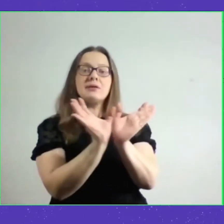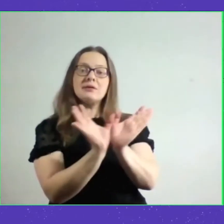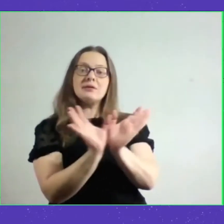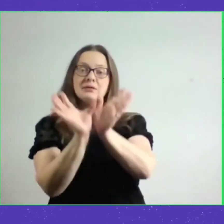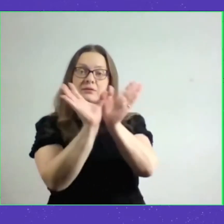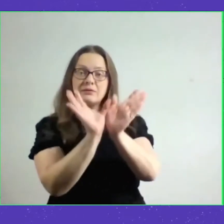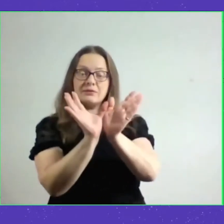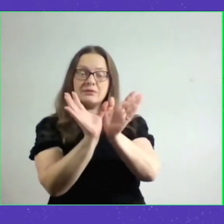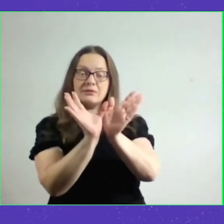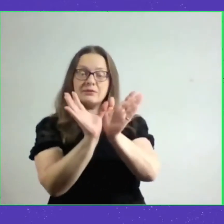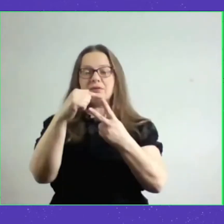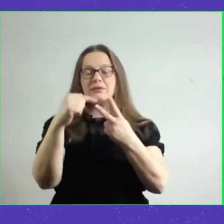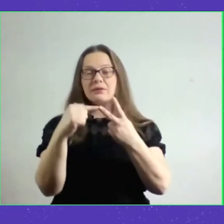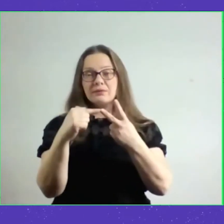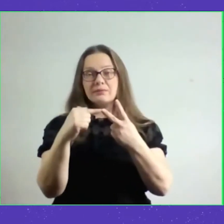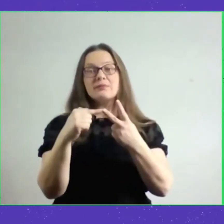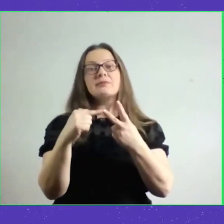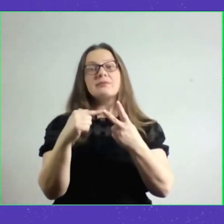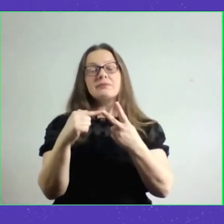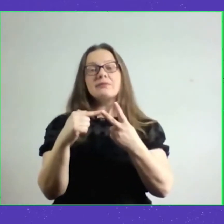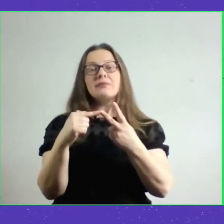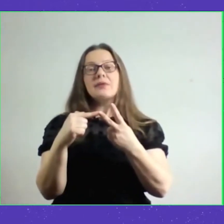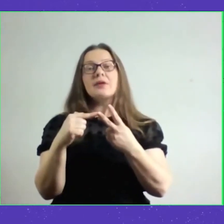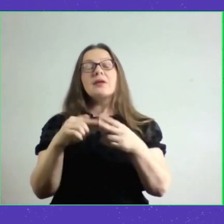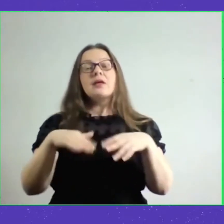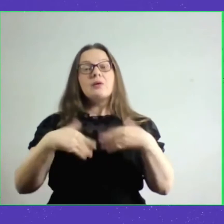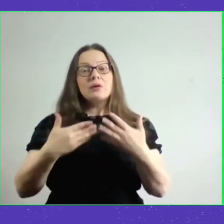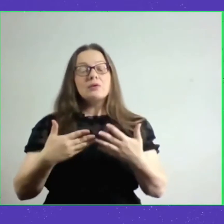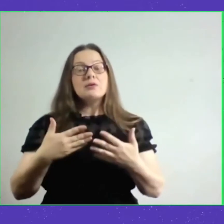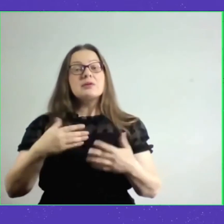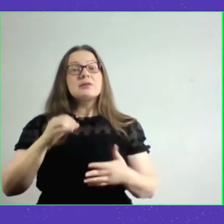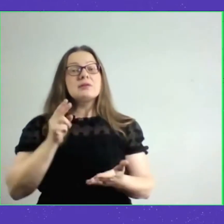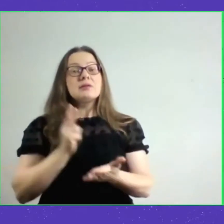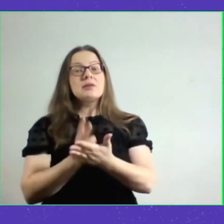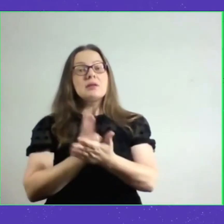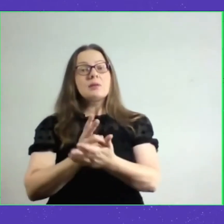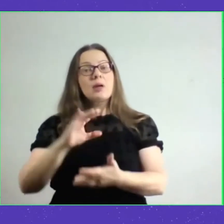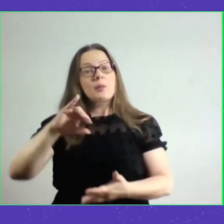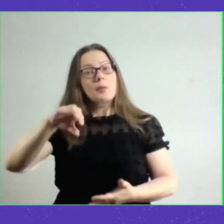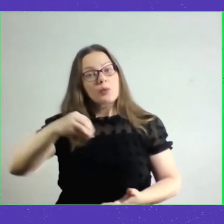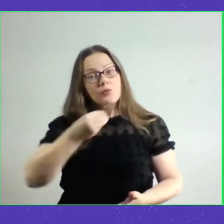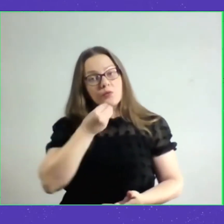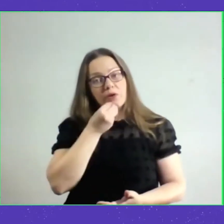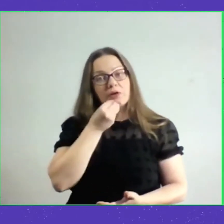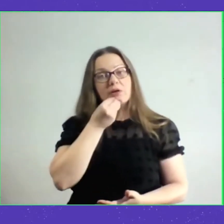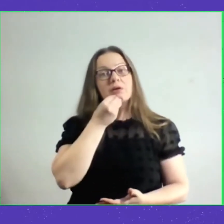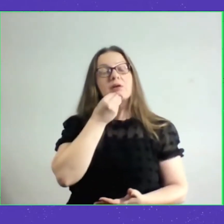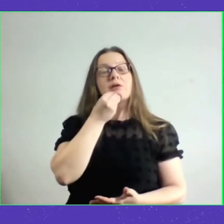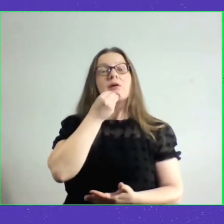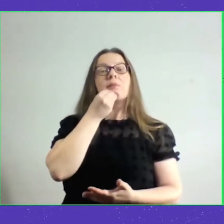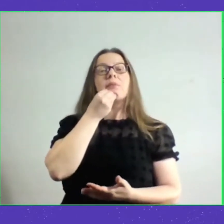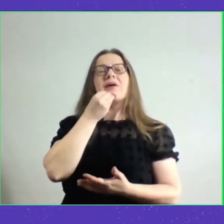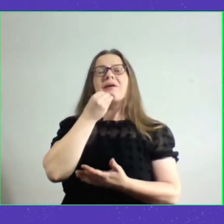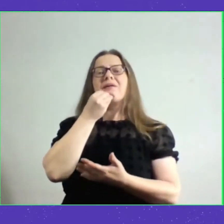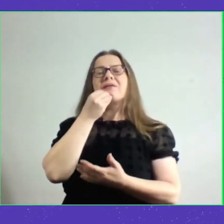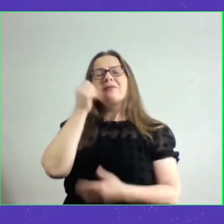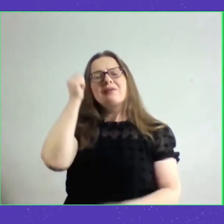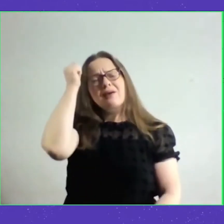tem que aproveitar a oportunidade, ser iluminado, pedir perdão e perdoar. Ah, mas eu não tenho culpa,